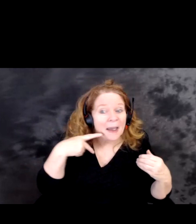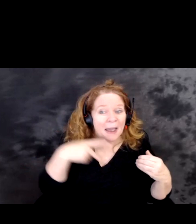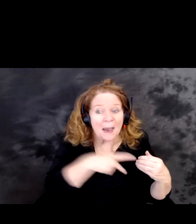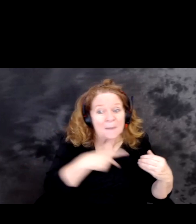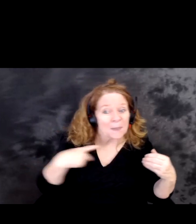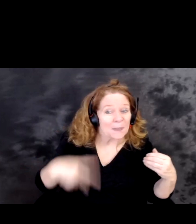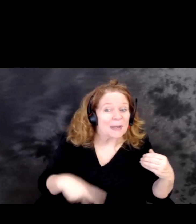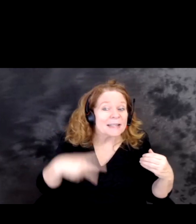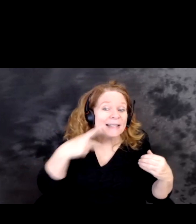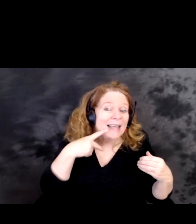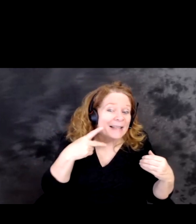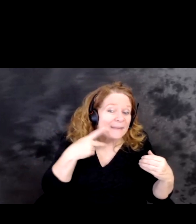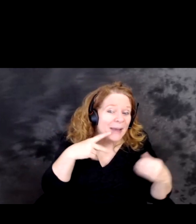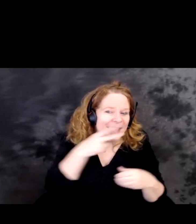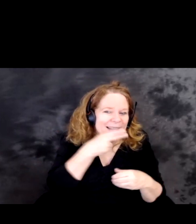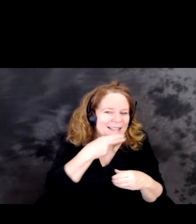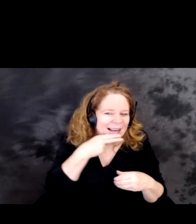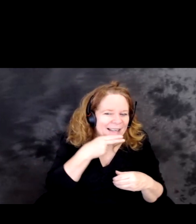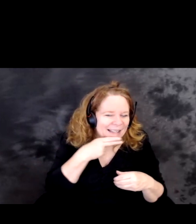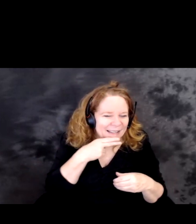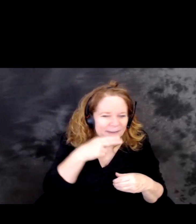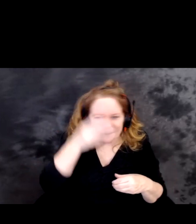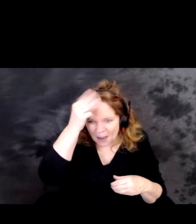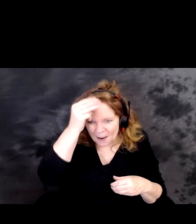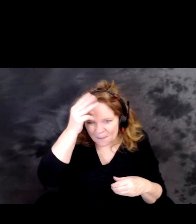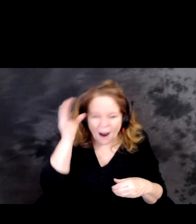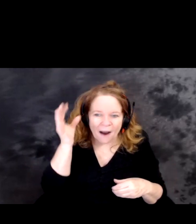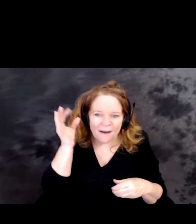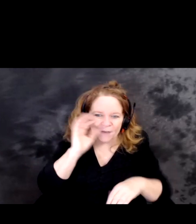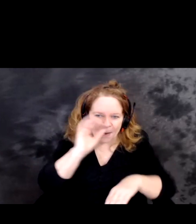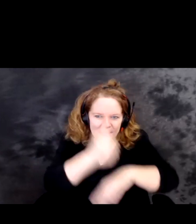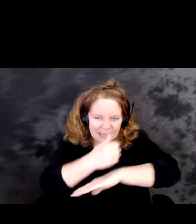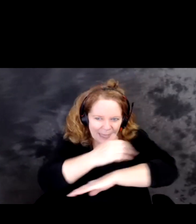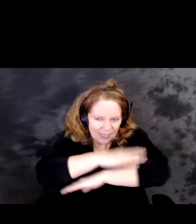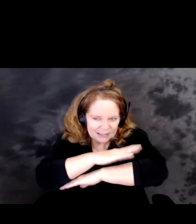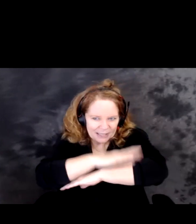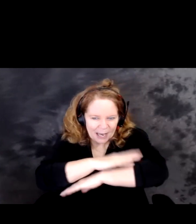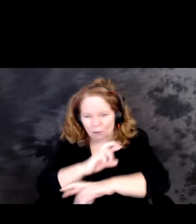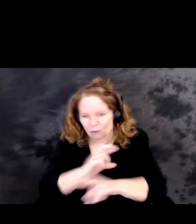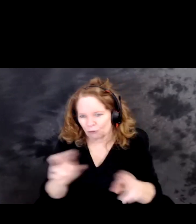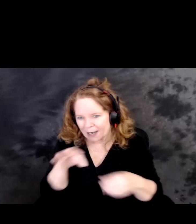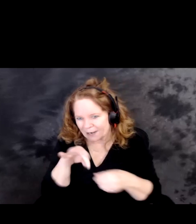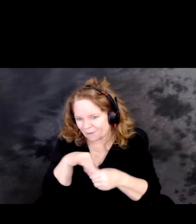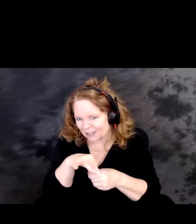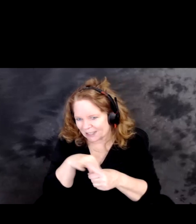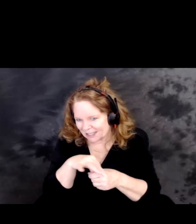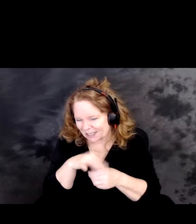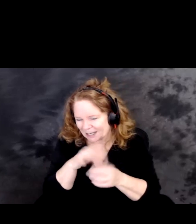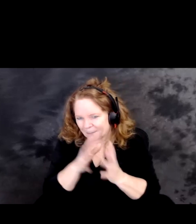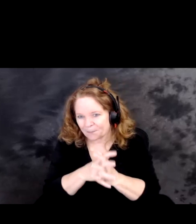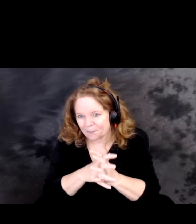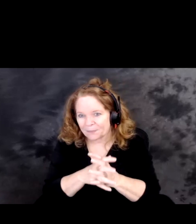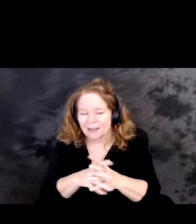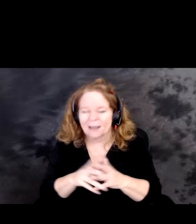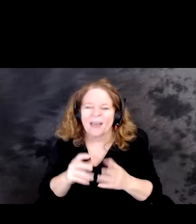pusieron rótulos en ellas y decían Princess Peggy. Y luego Marvin y Fabi prepararon la mesa de té, colocaron las